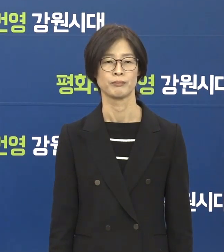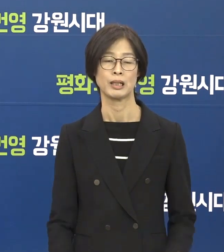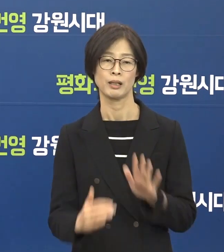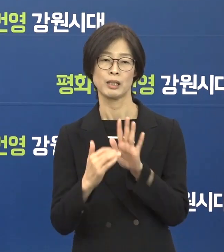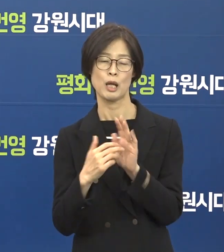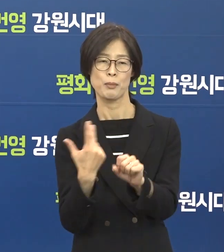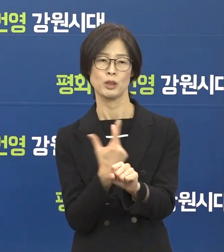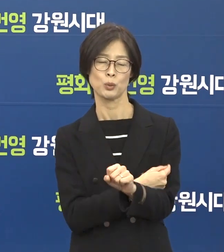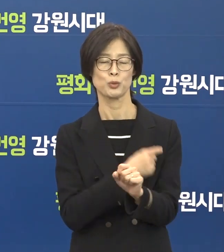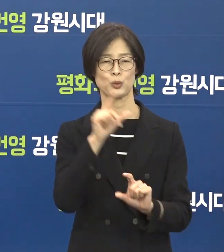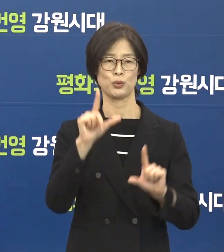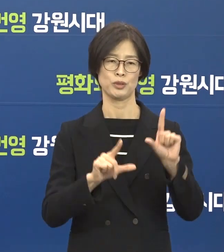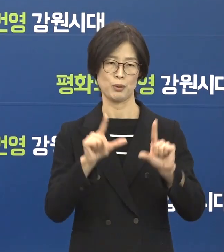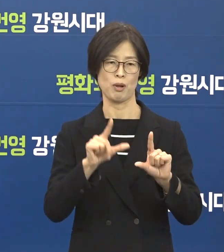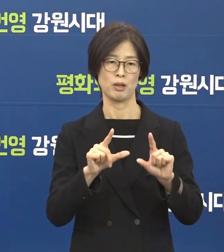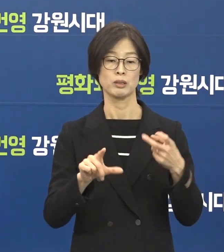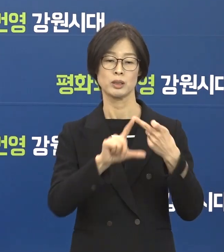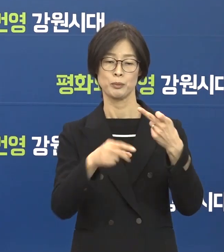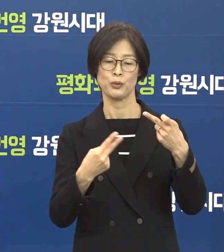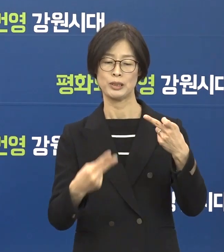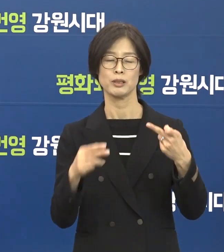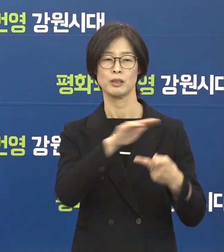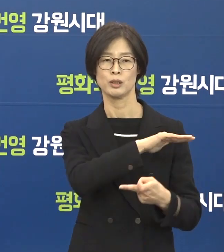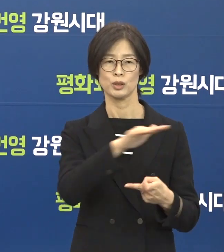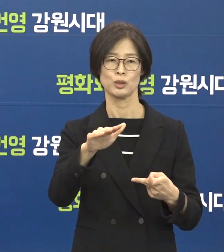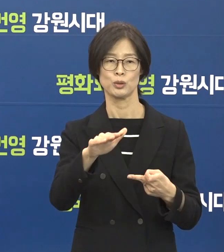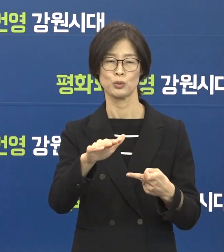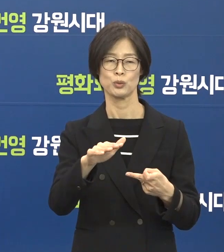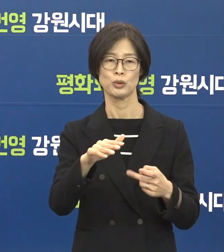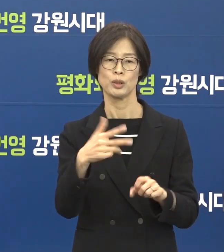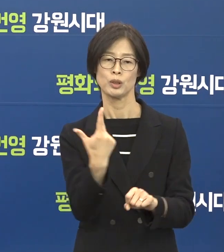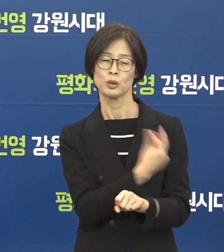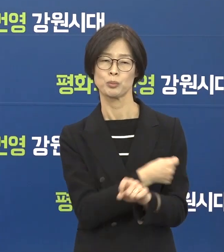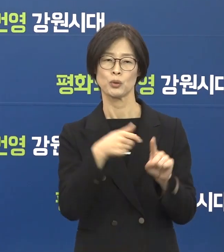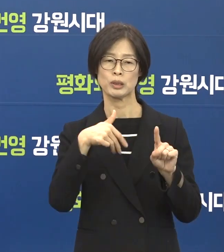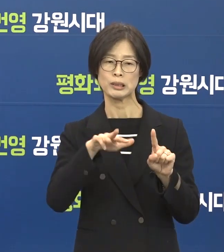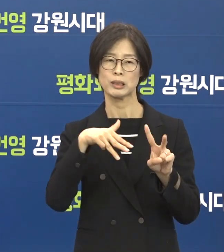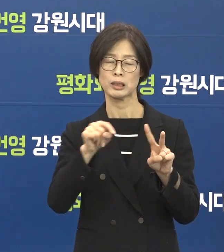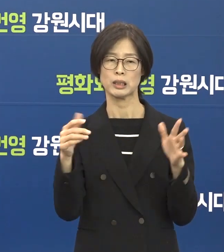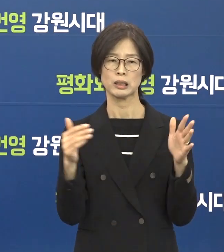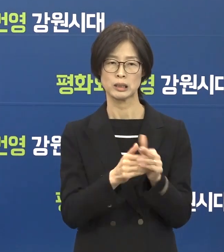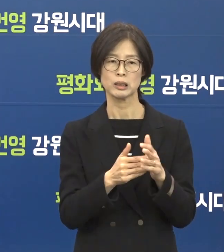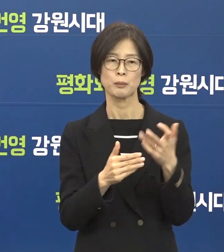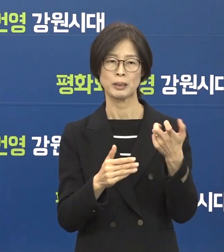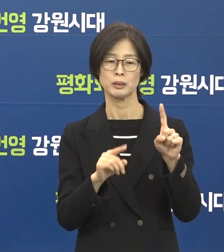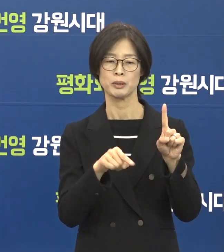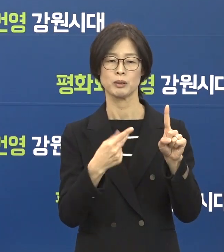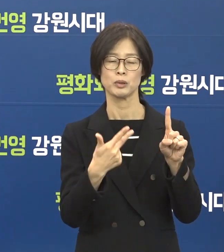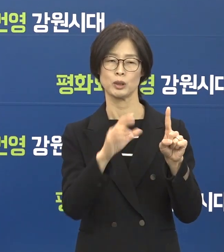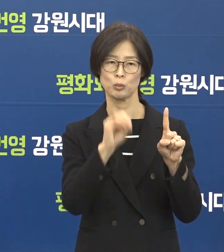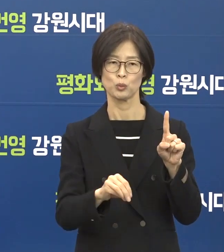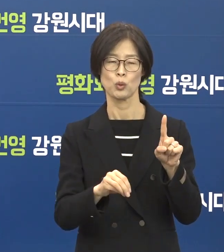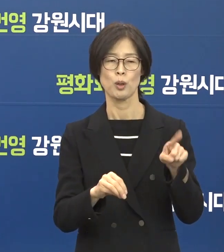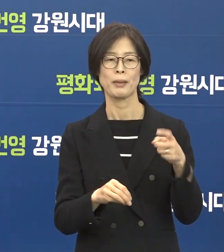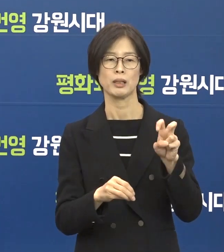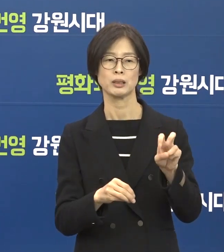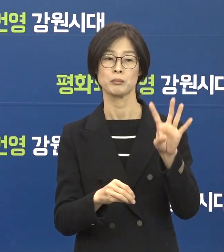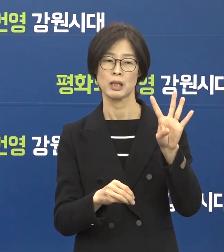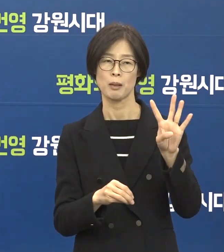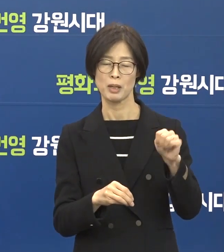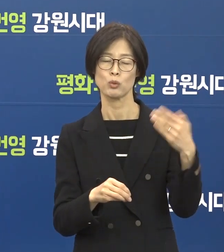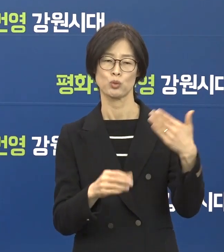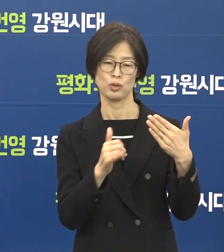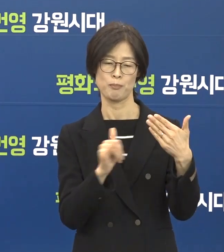예방접종 추진 상황입니다. 12월 2일 기준 접종 완료자는 81.7%인 124만 9천여